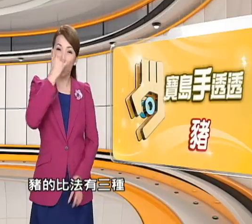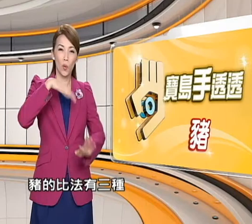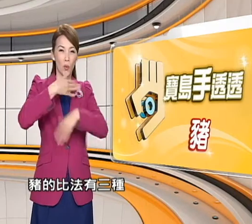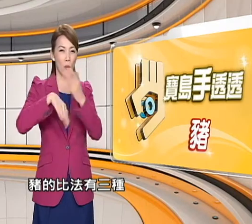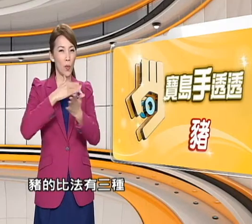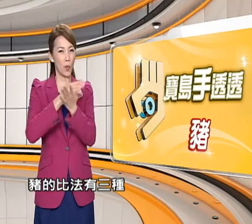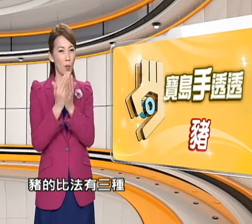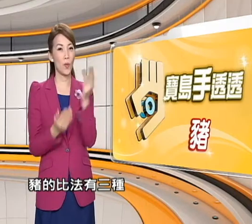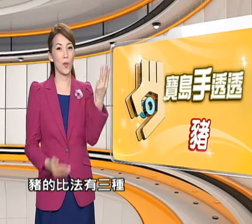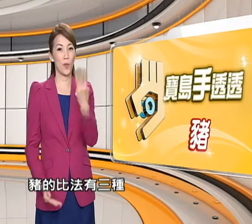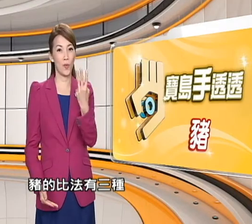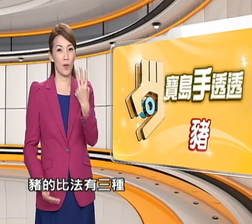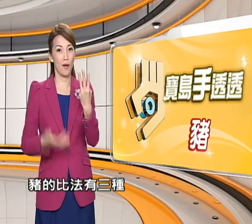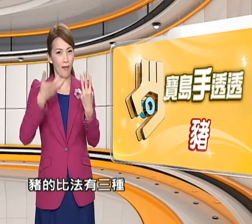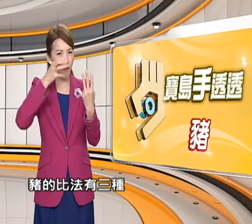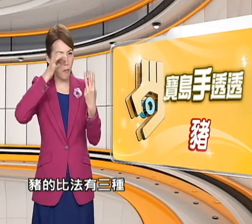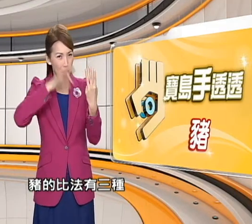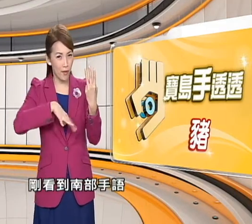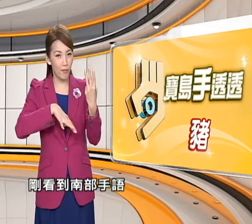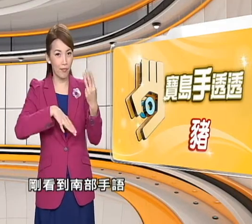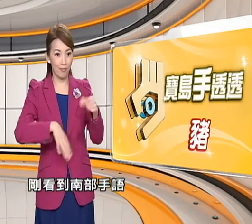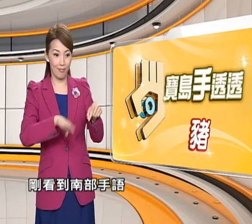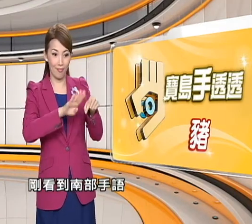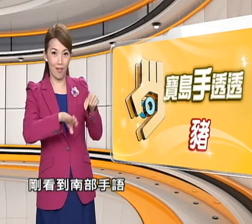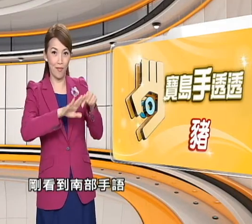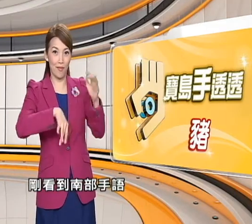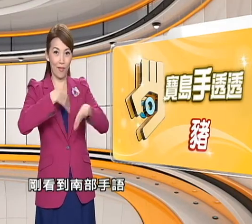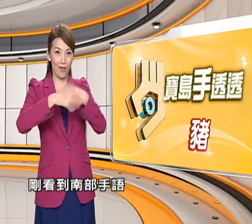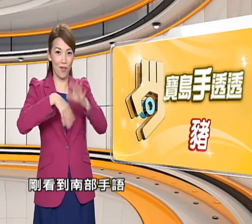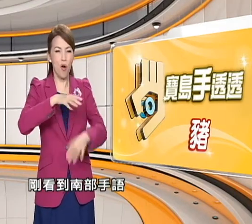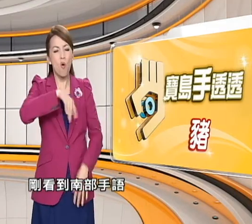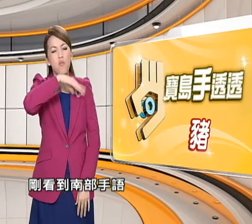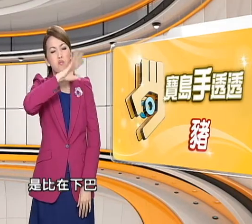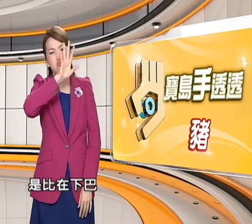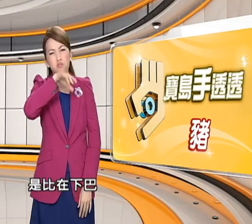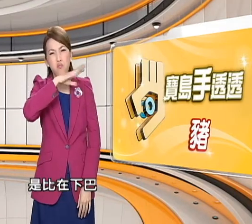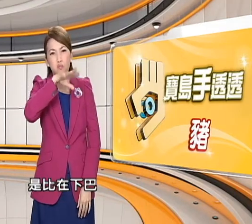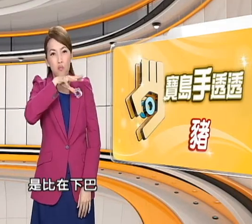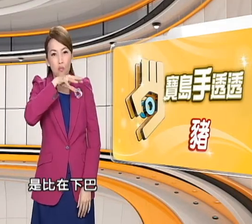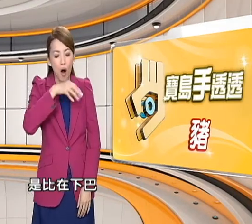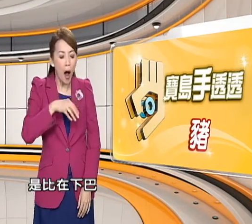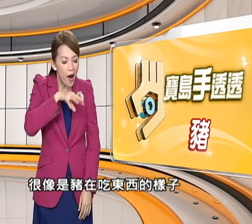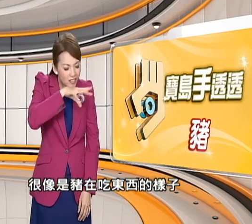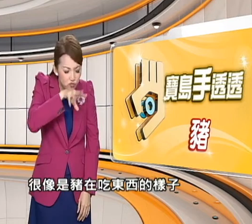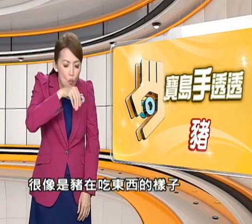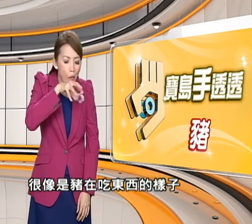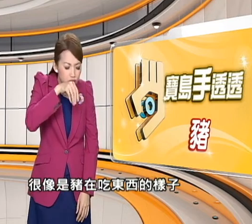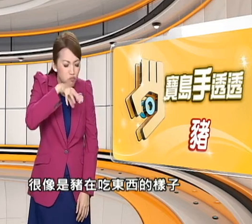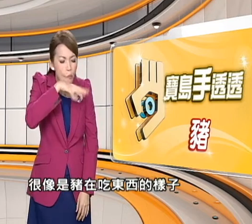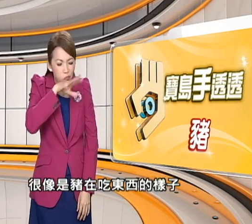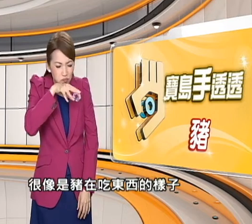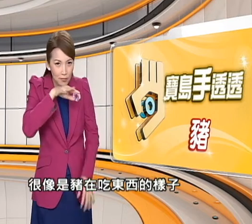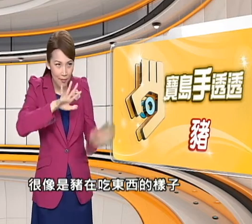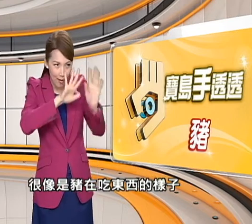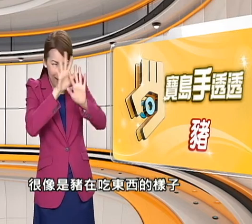猪的笔法有三种，刚看到南部的手语是比在下巴，很像是猪在吃东西的样